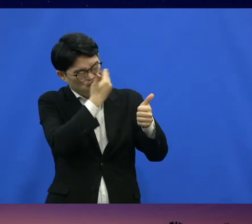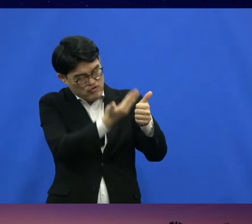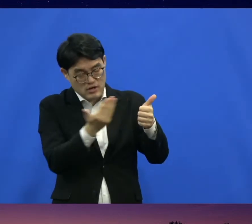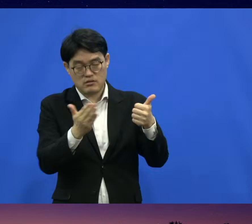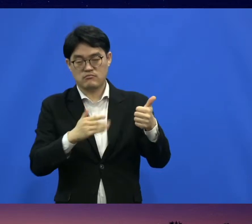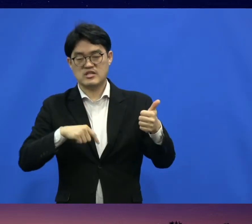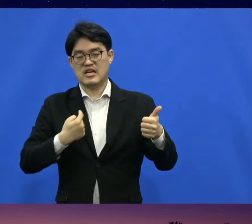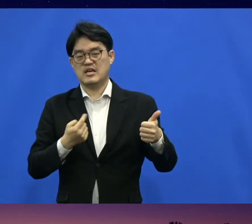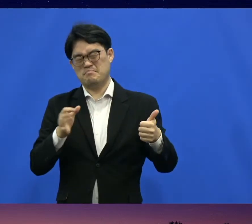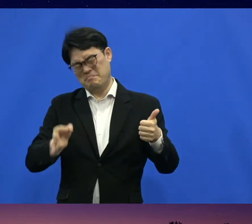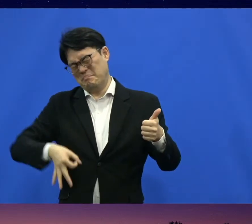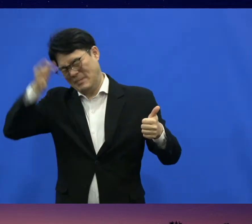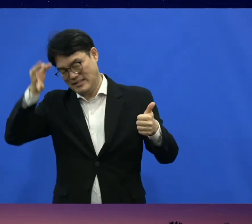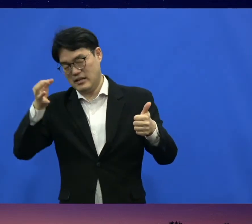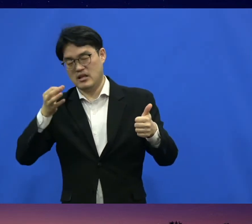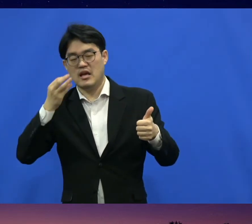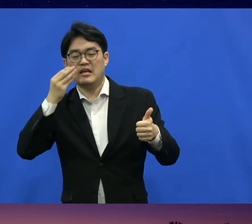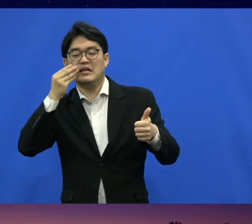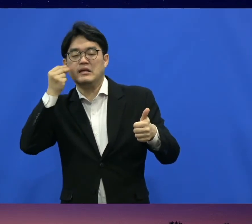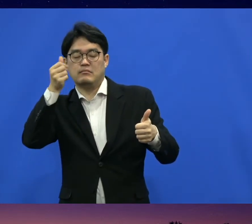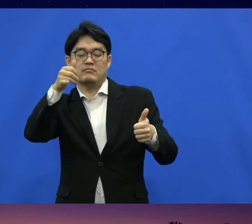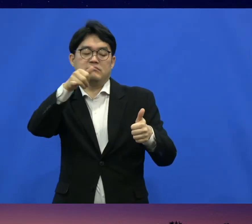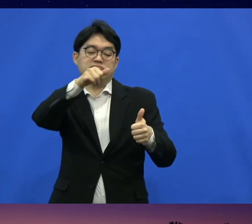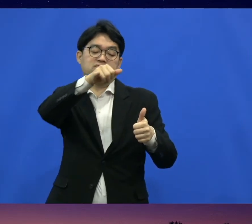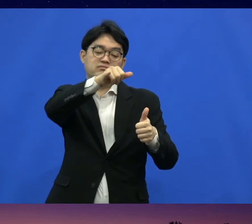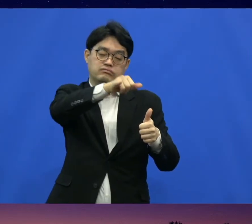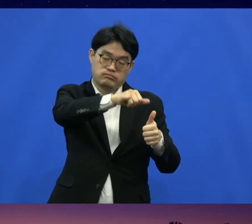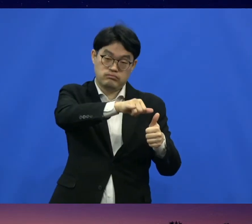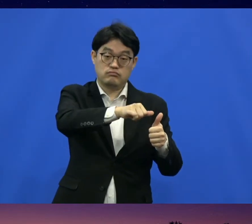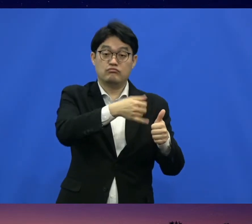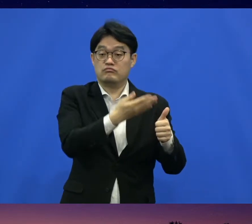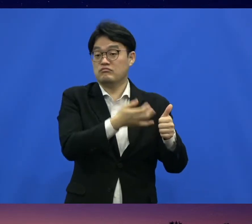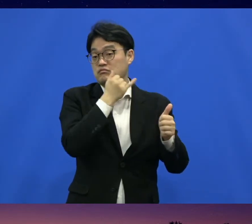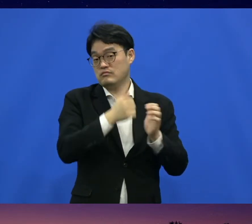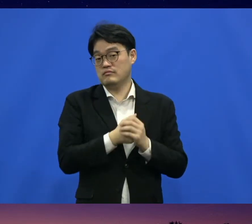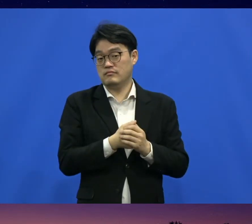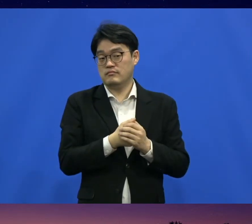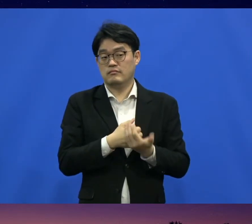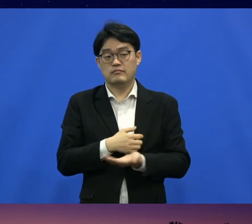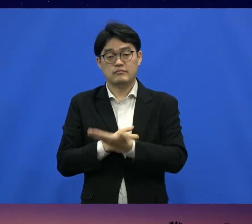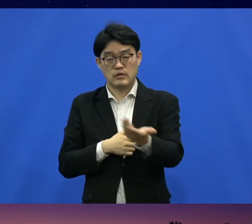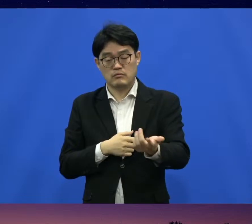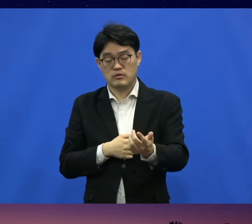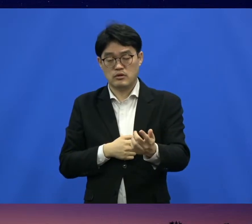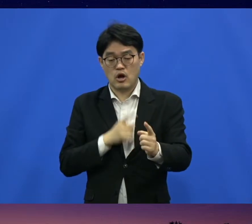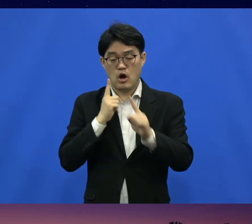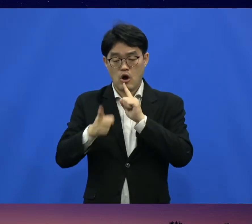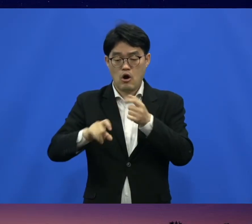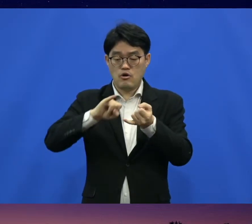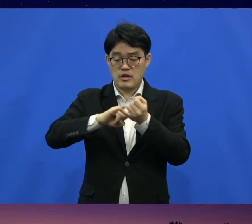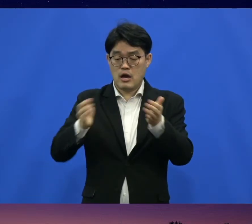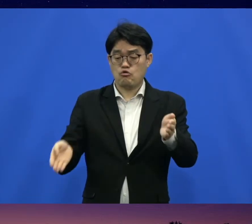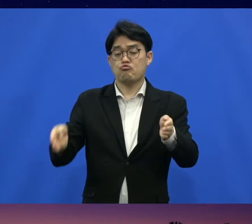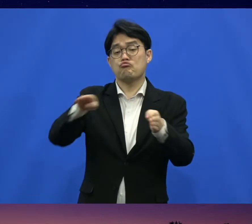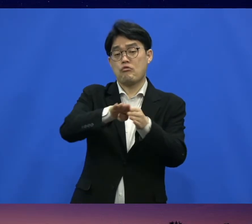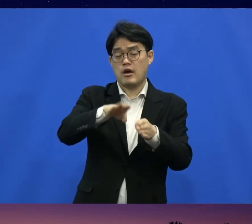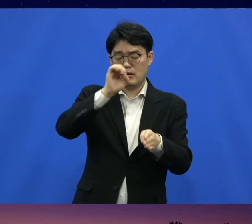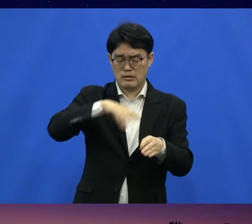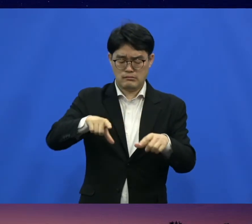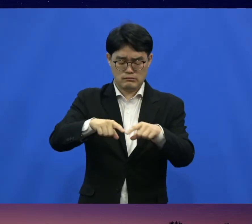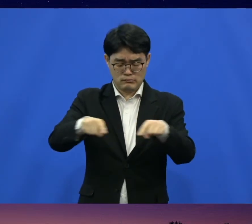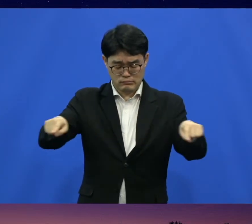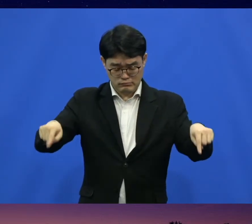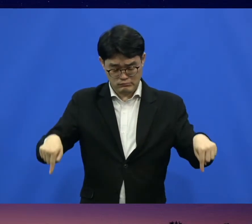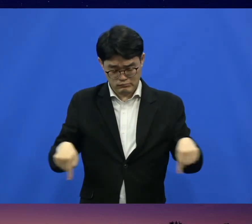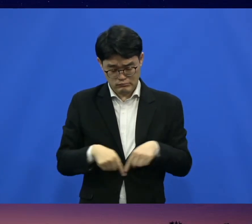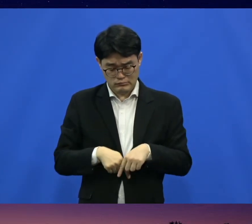거예요. 이 법궤는 그냥 나무 상자가 아니에요. 이스라엘의 영적 중심에 놓여 있었다는 거예요. 그래서 다윗이